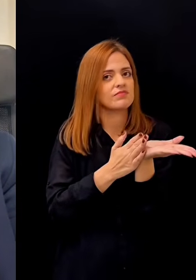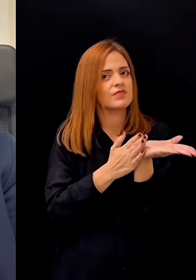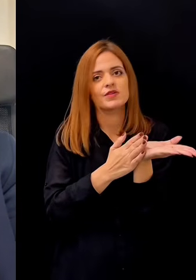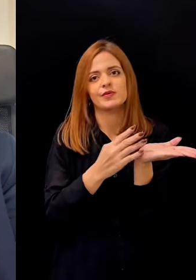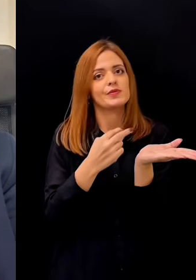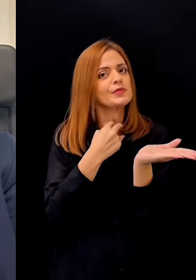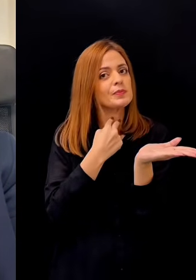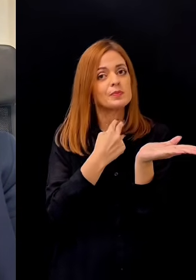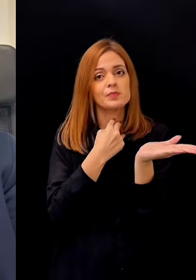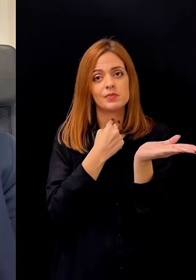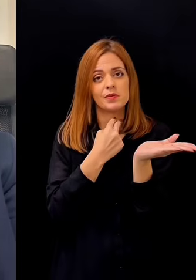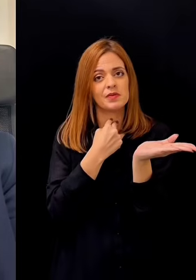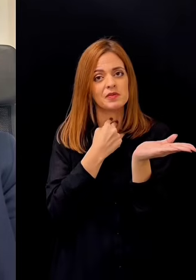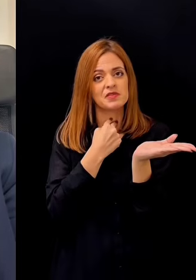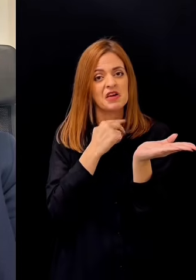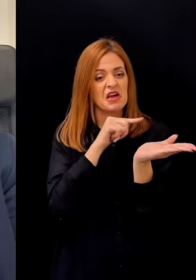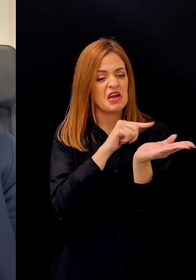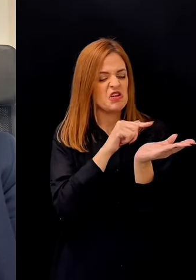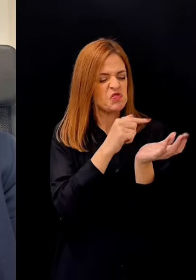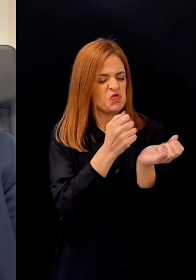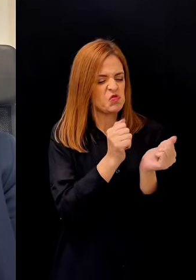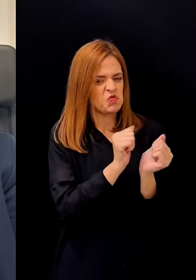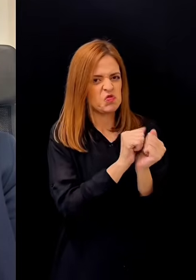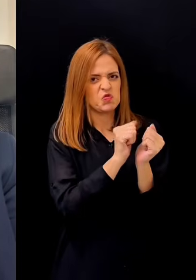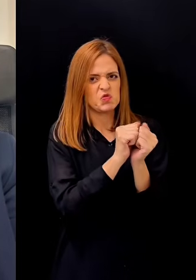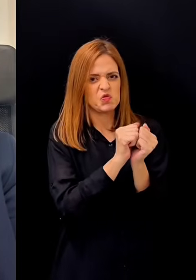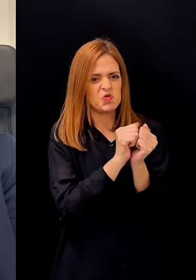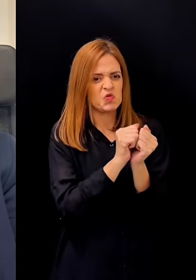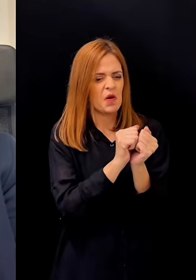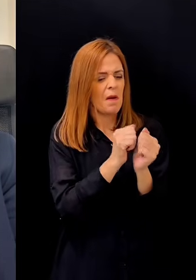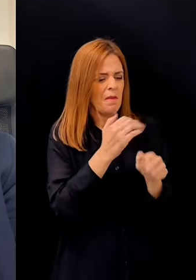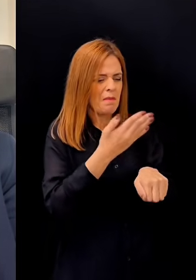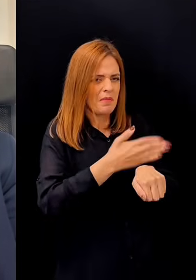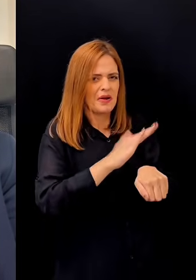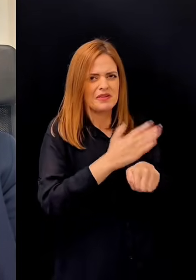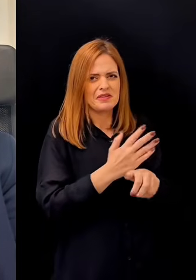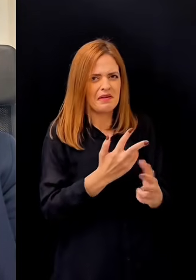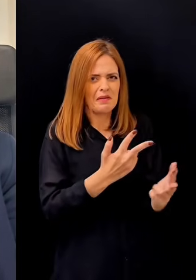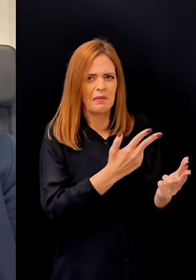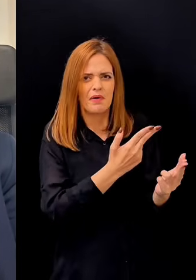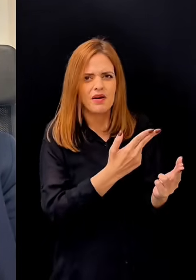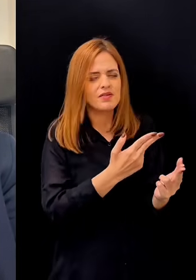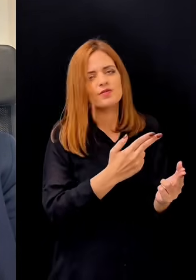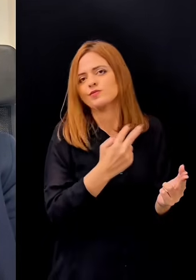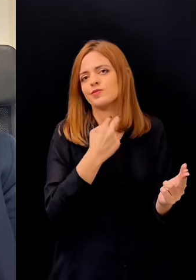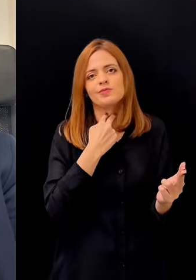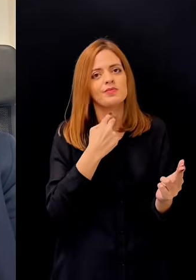nesse inferno junto com a maioria das pessoas.